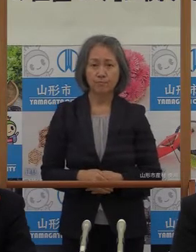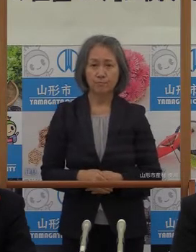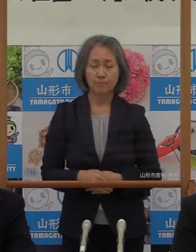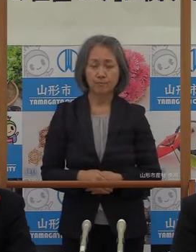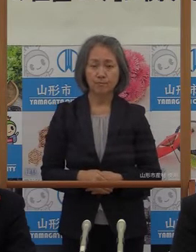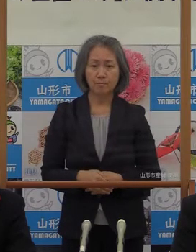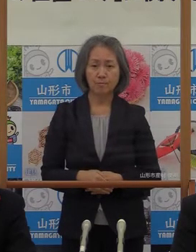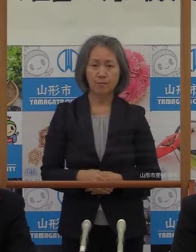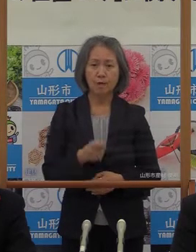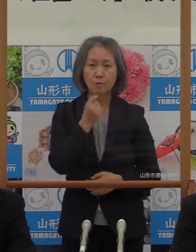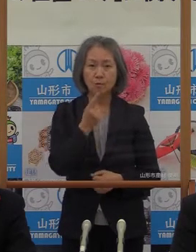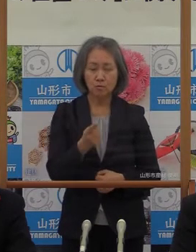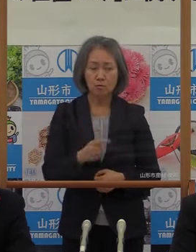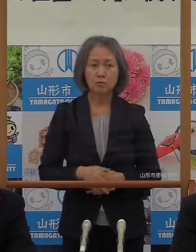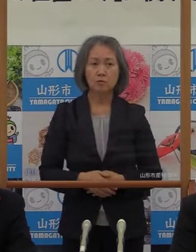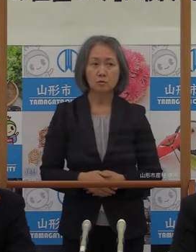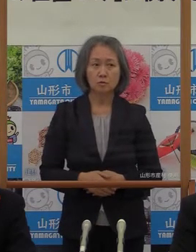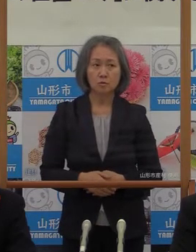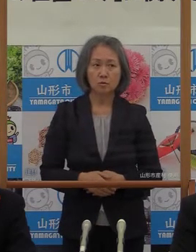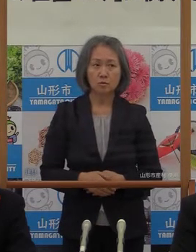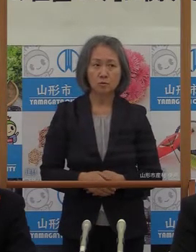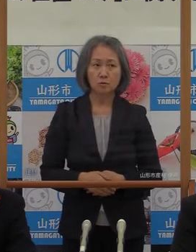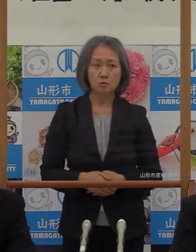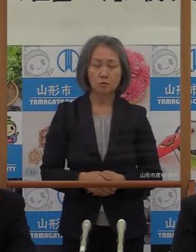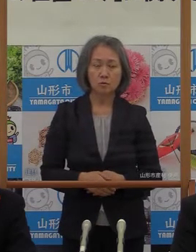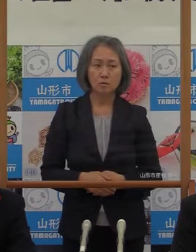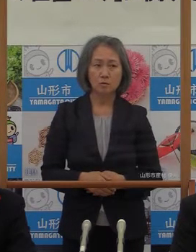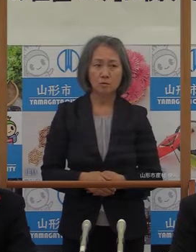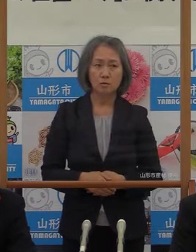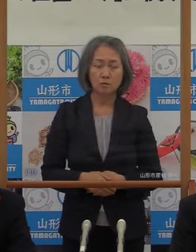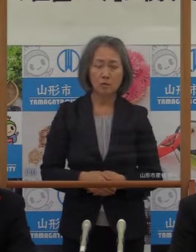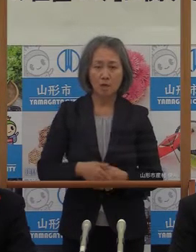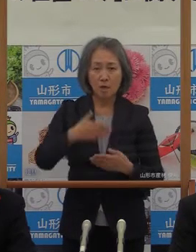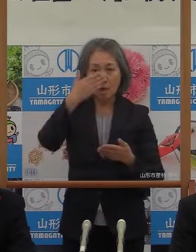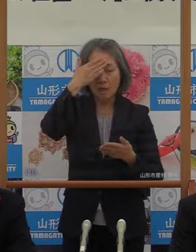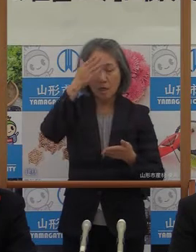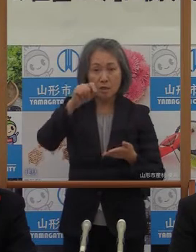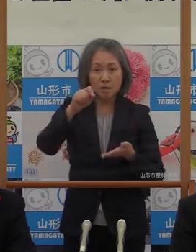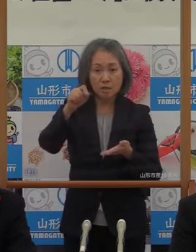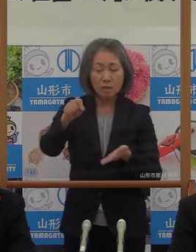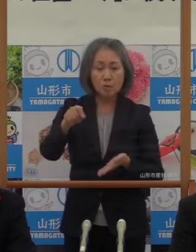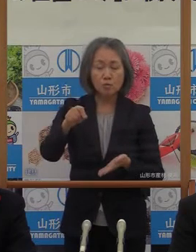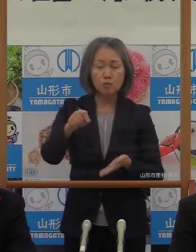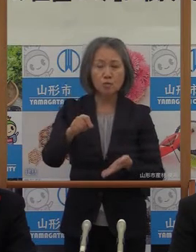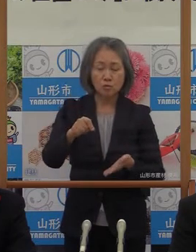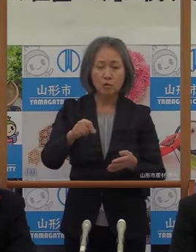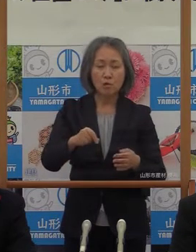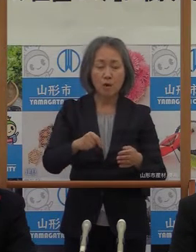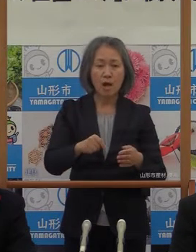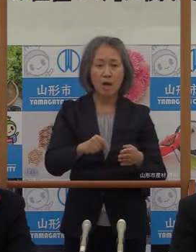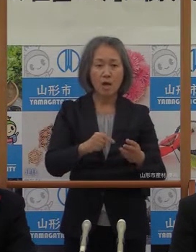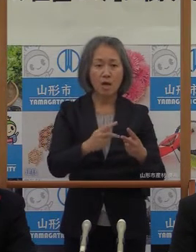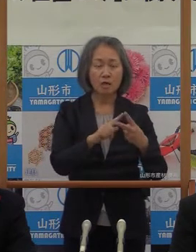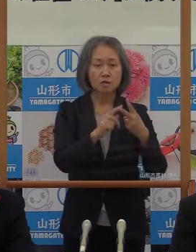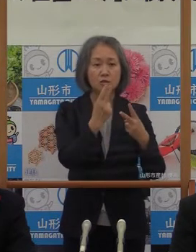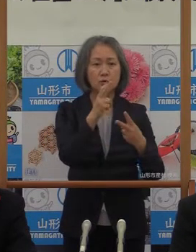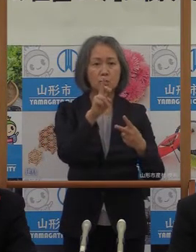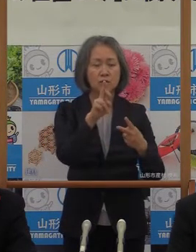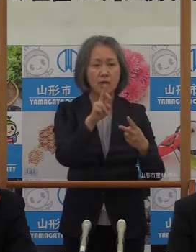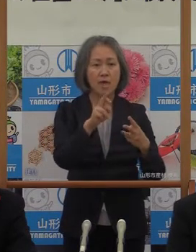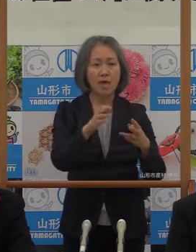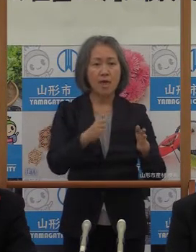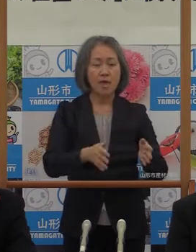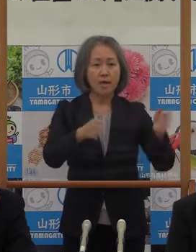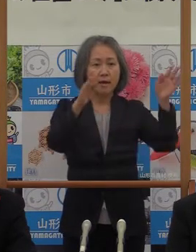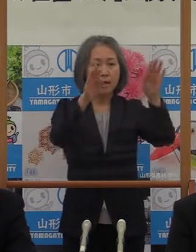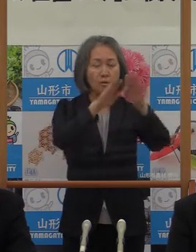あとなんですけど、すいません、ちょっと聞き逃してたら恐縮なんですけど、寄付されるのはこの千歳館の一部建物ってい